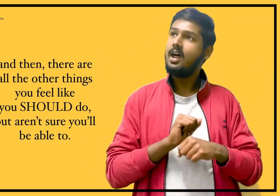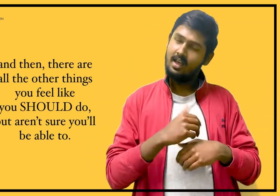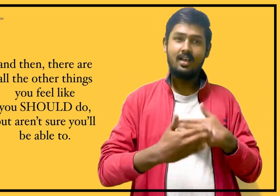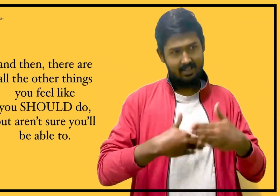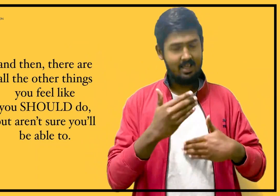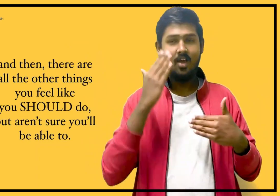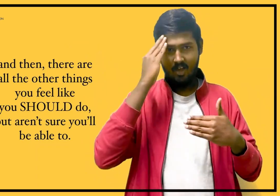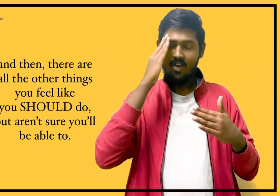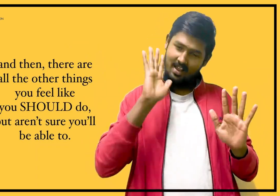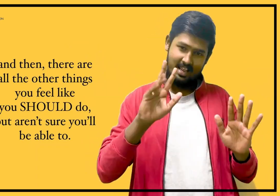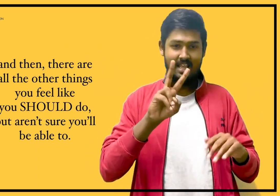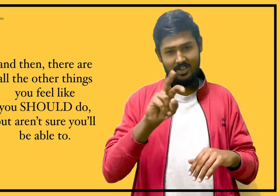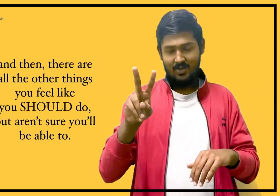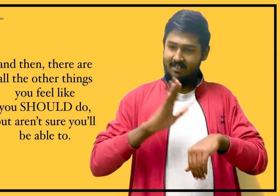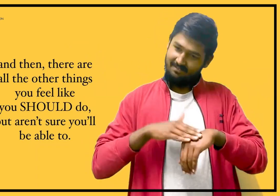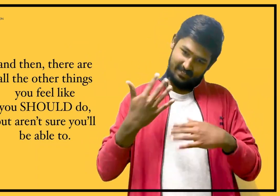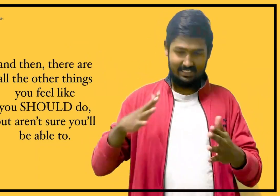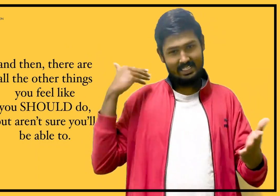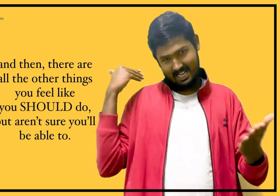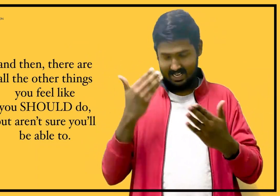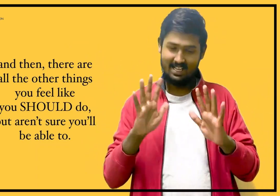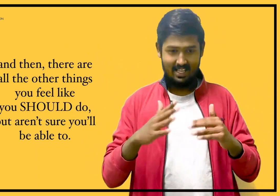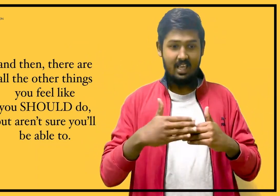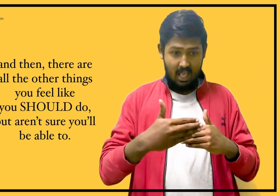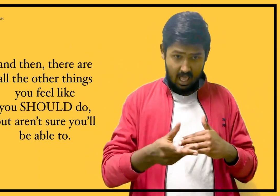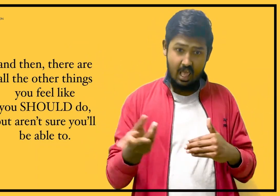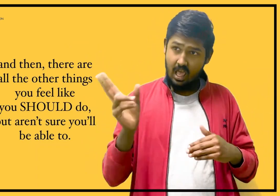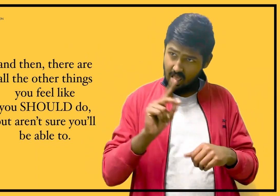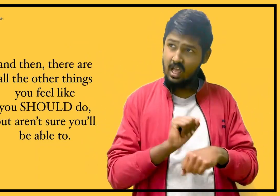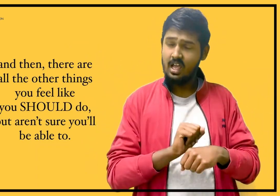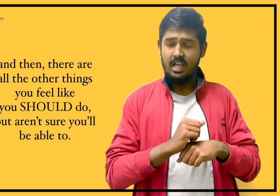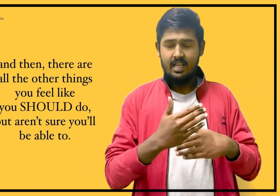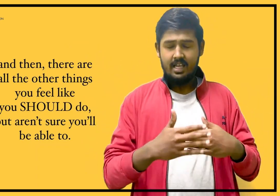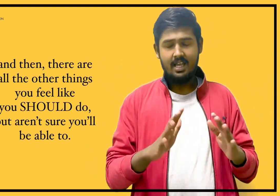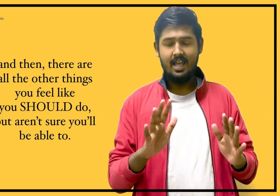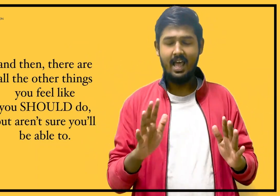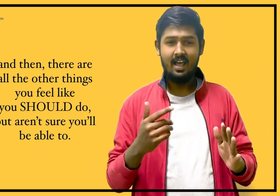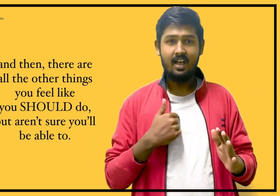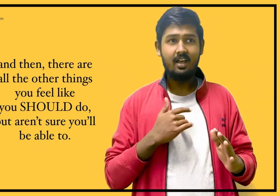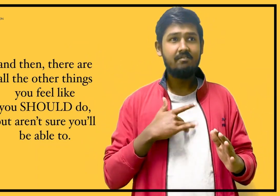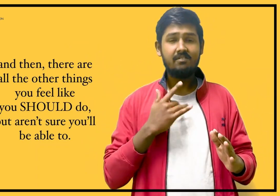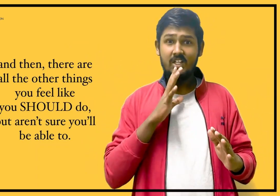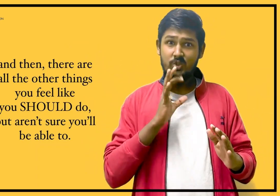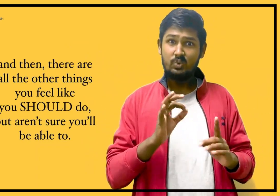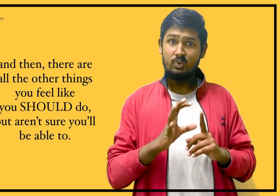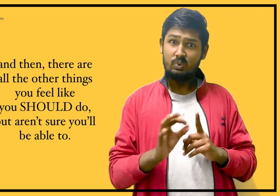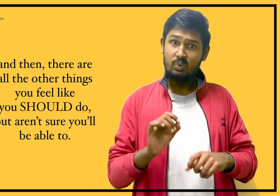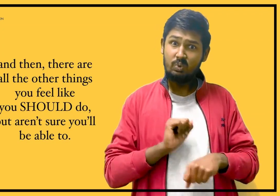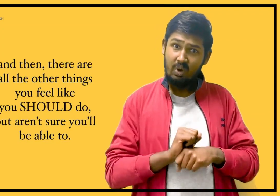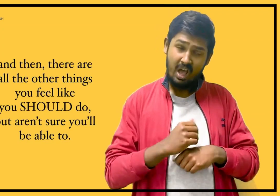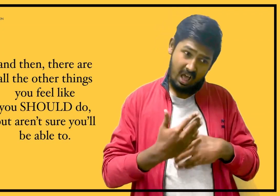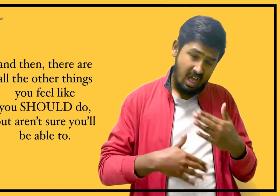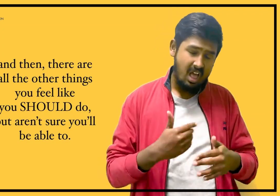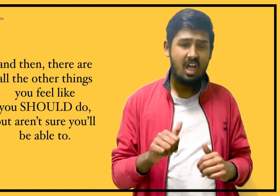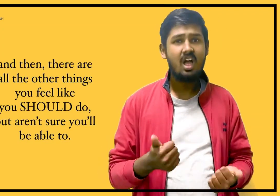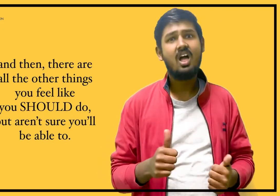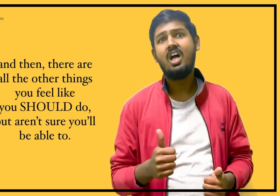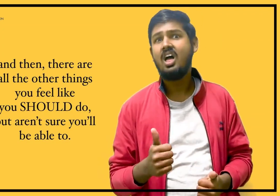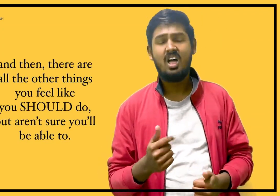से करना पड़ेगा? लोग आपसे कहते हैं आपको काम करना पड़ेगा। हाँ, मैंने माना 2022 में हमने काम किया, लेकिन क्या वही काम